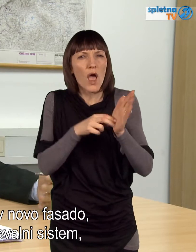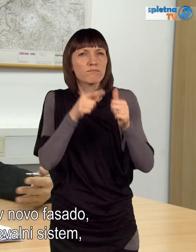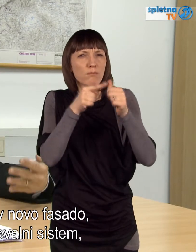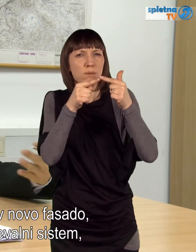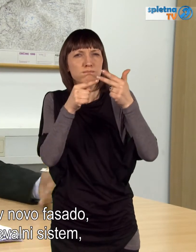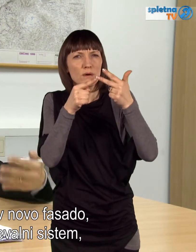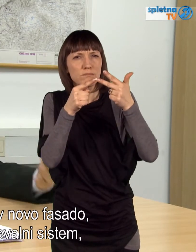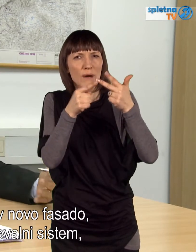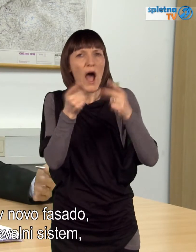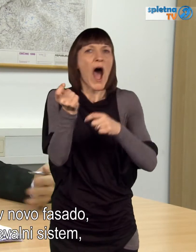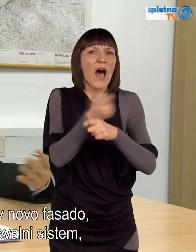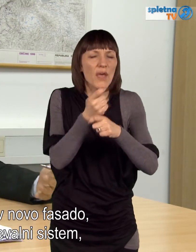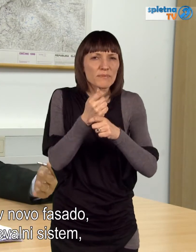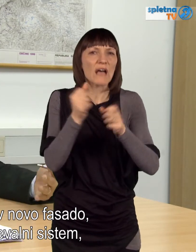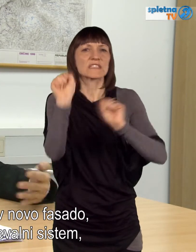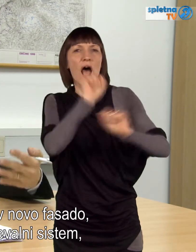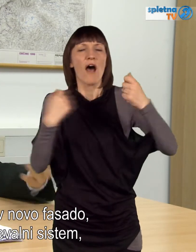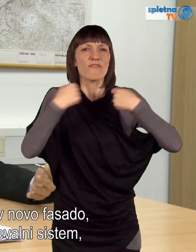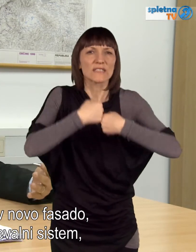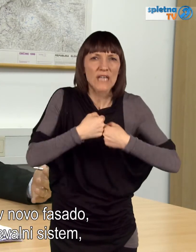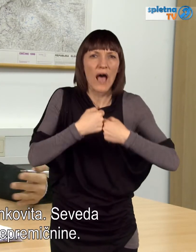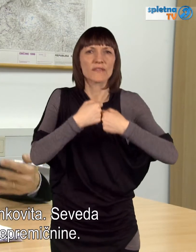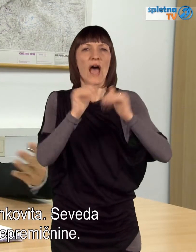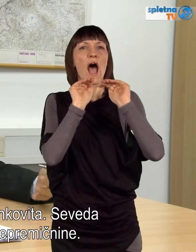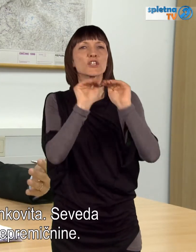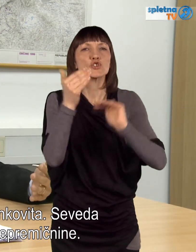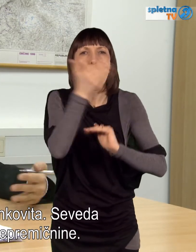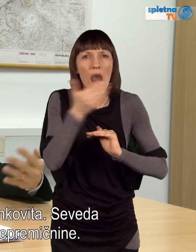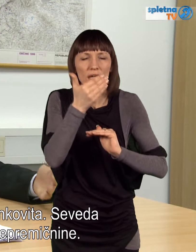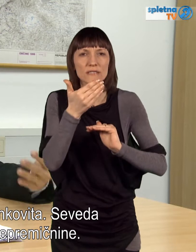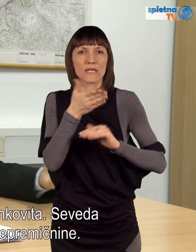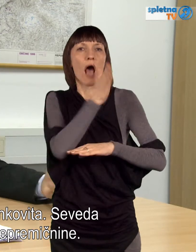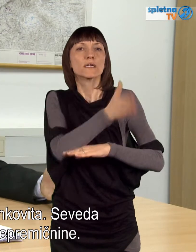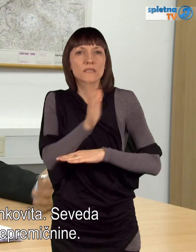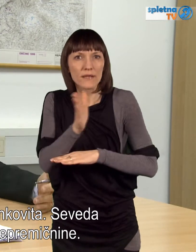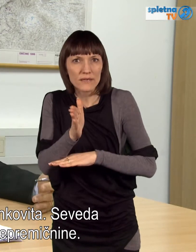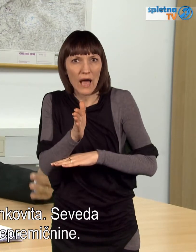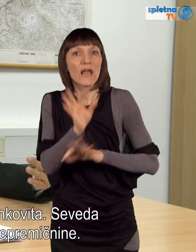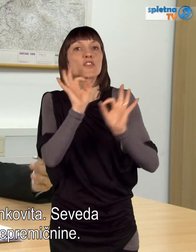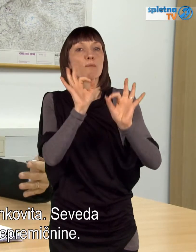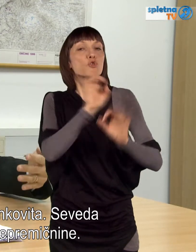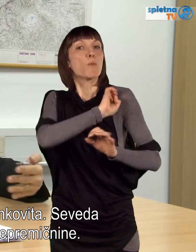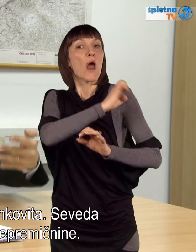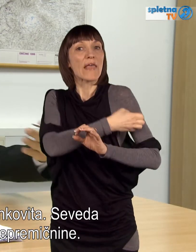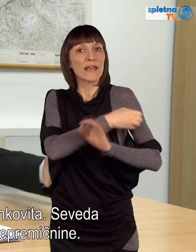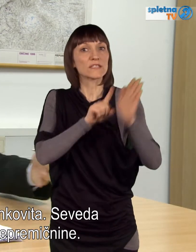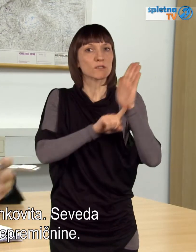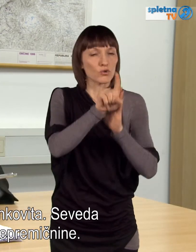še toliko in toliko vložiti za novo fasado, za izolacijo, nov ogrevalni sistem, da bo bila hiša dosti energetsko